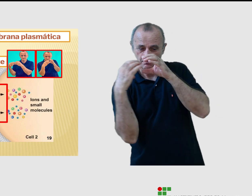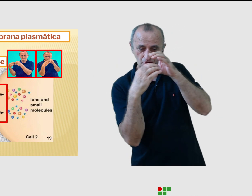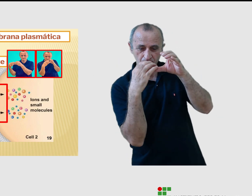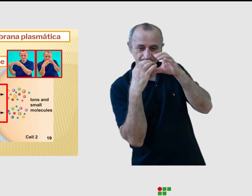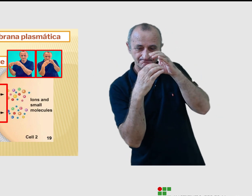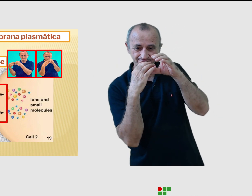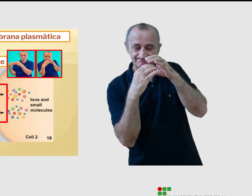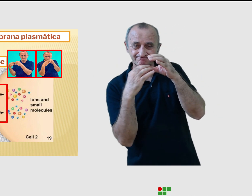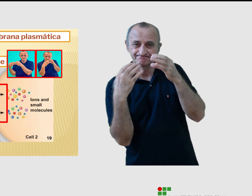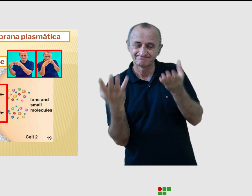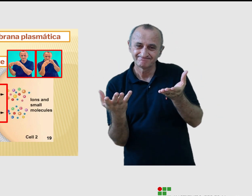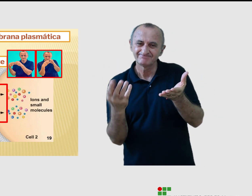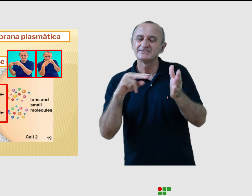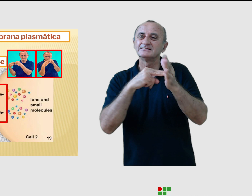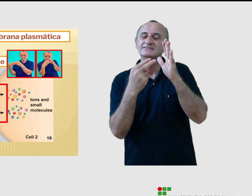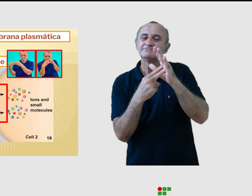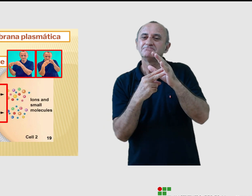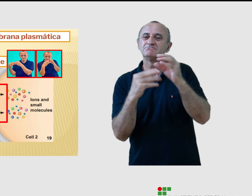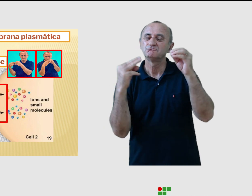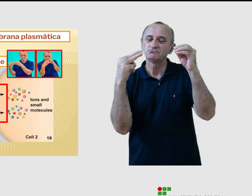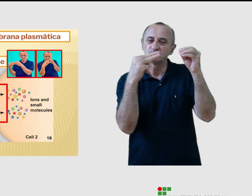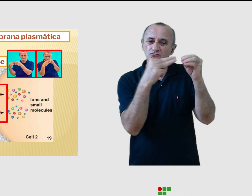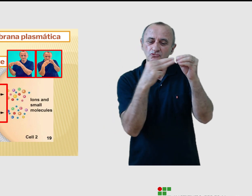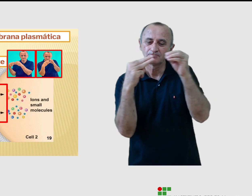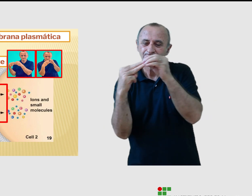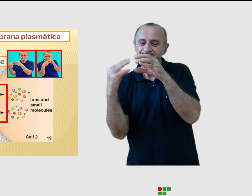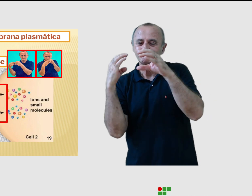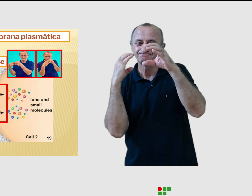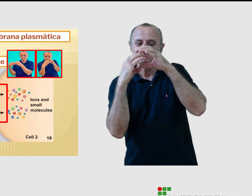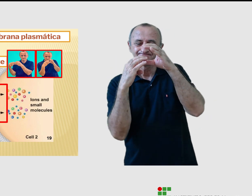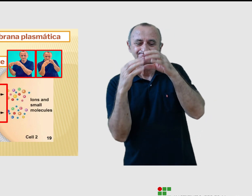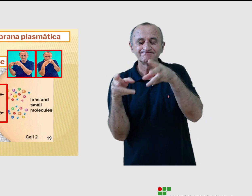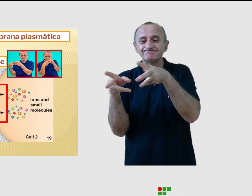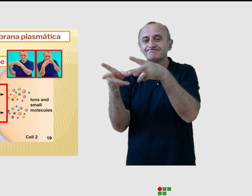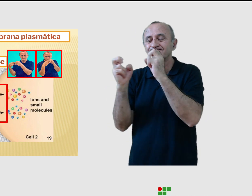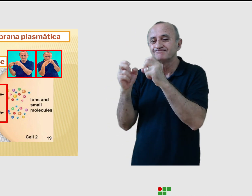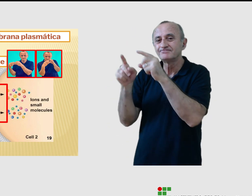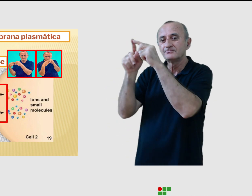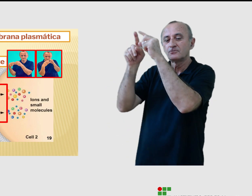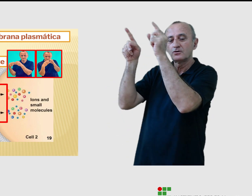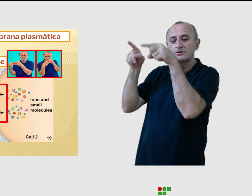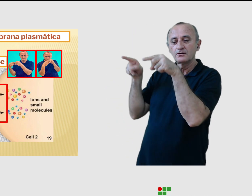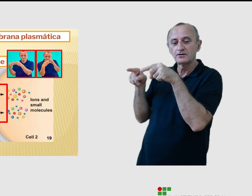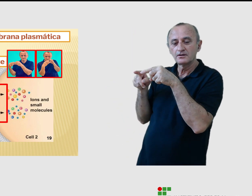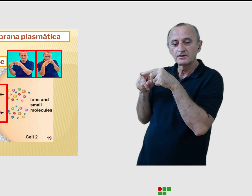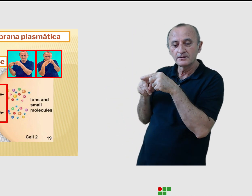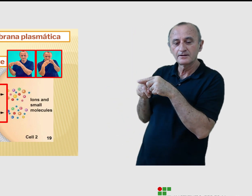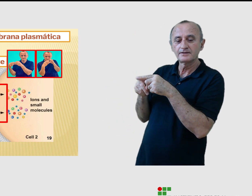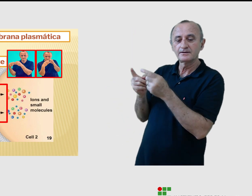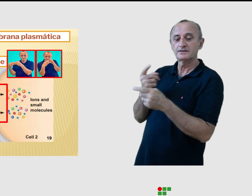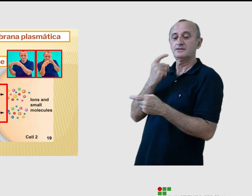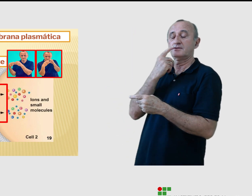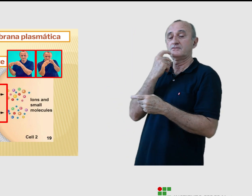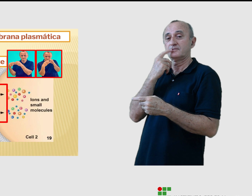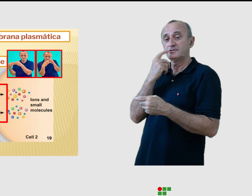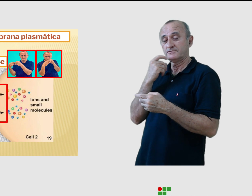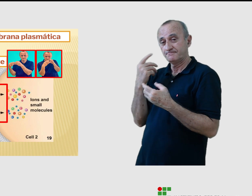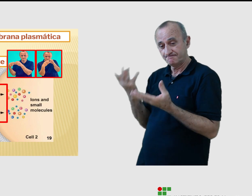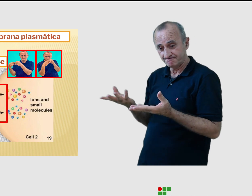com comunicante. Observe o retângulo vermelho na figura.